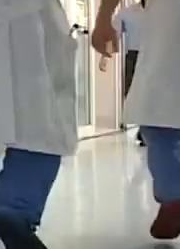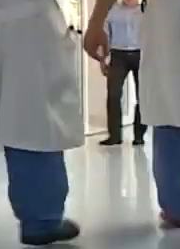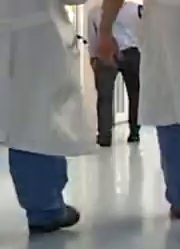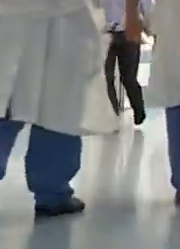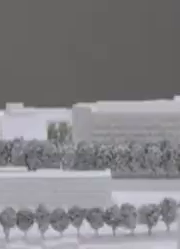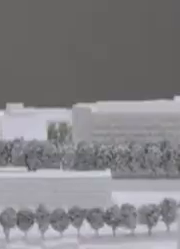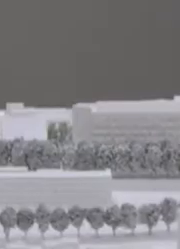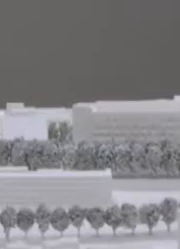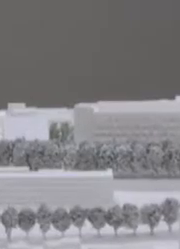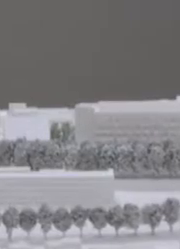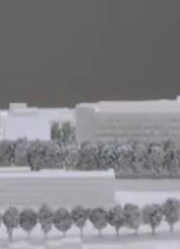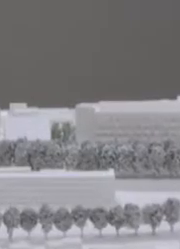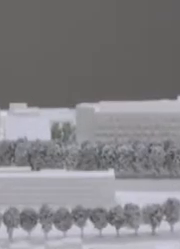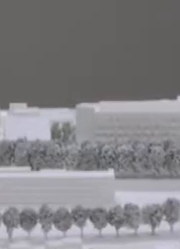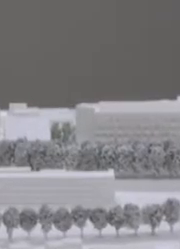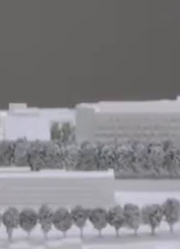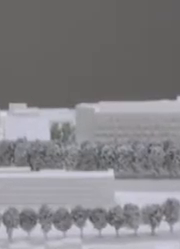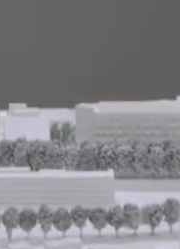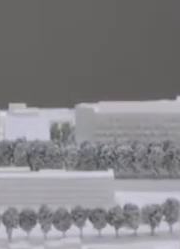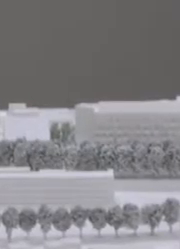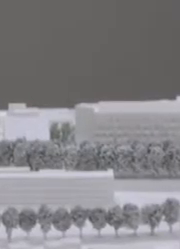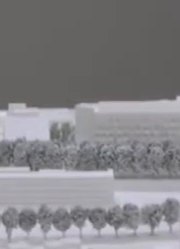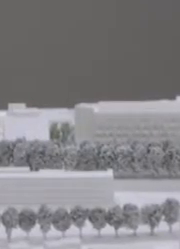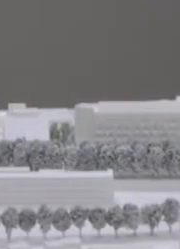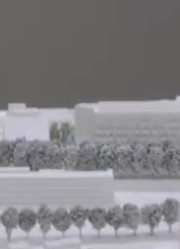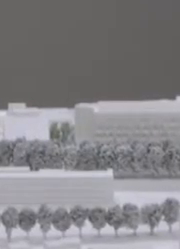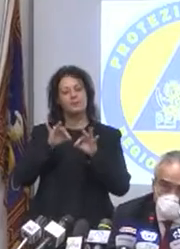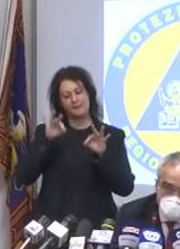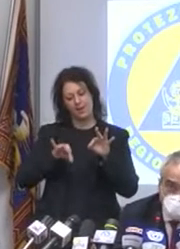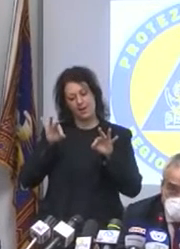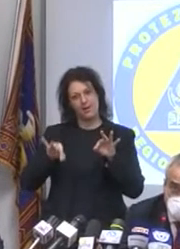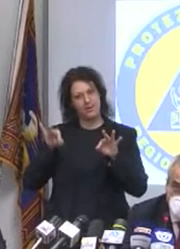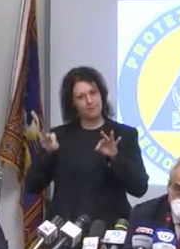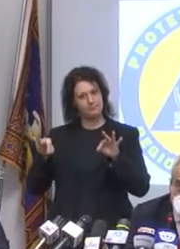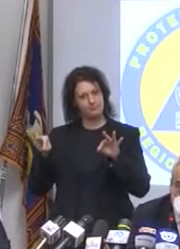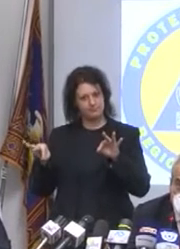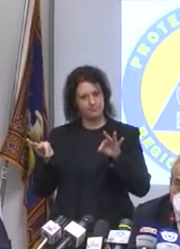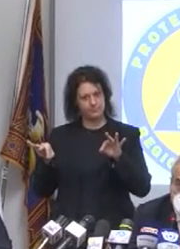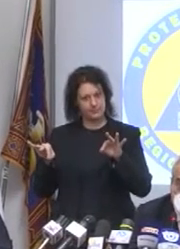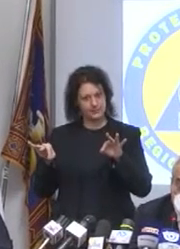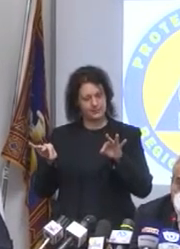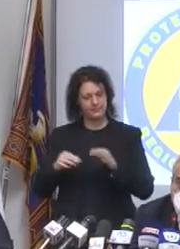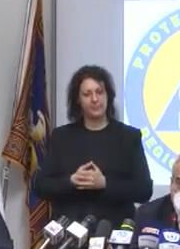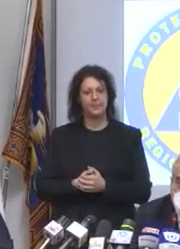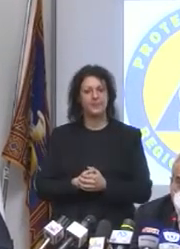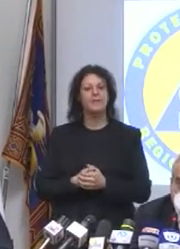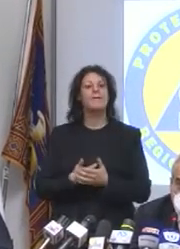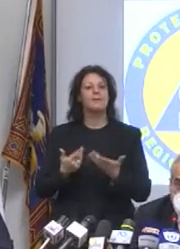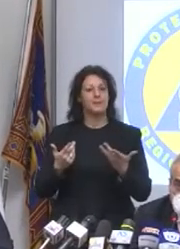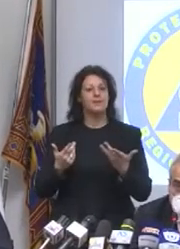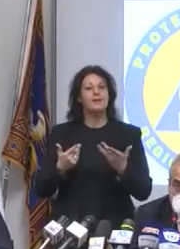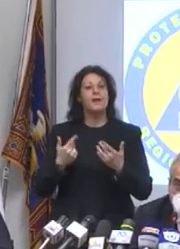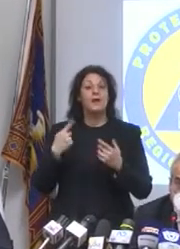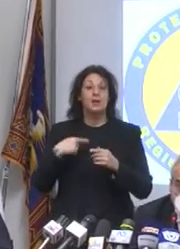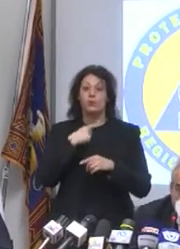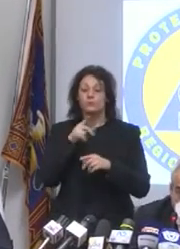campus l'obiettivo, la velocità nell'esecuzione dei lavori, una necessità. Mi unisco anche all'appello del governatore perché ci sia